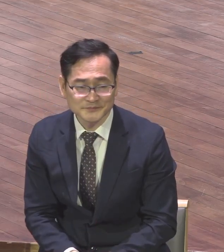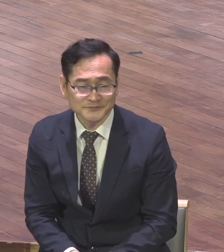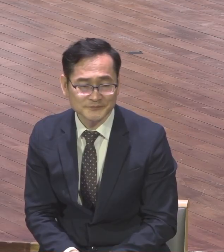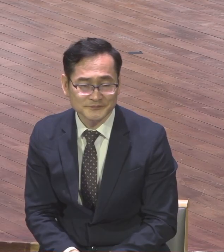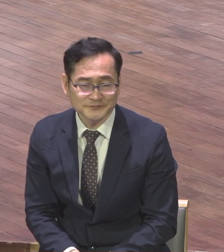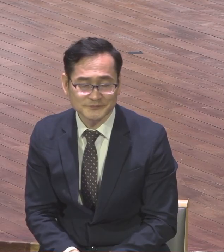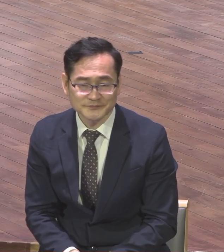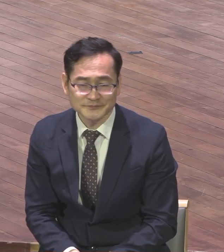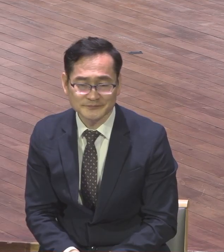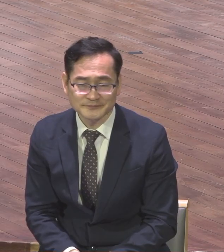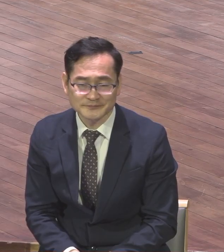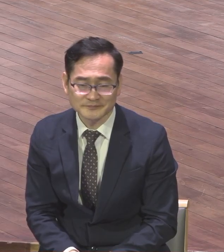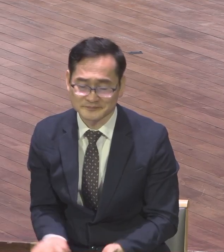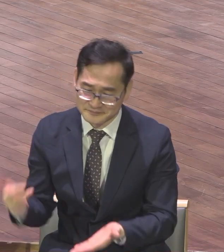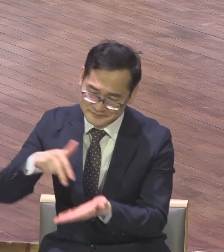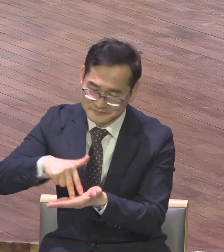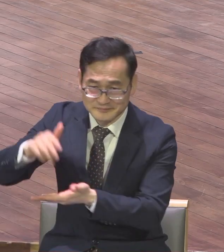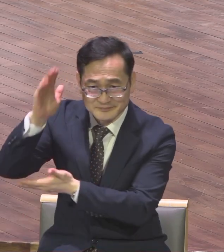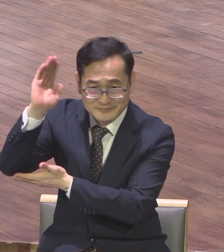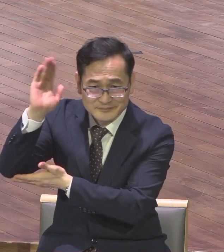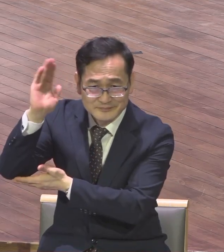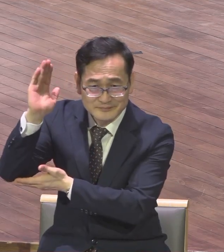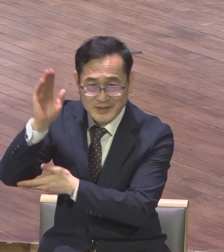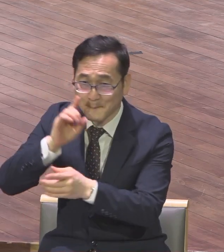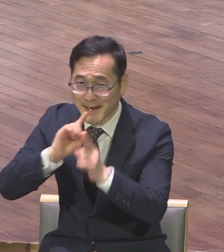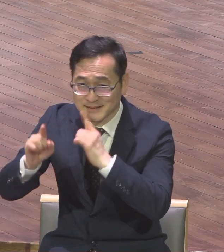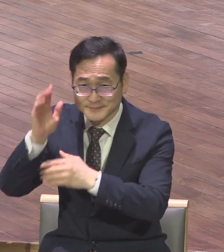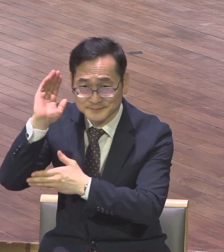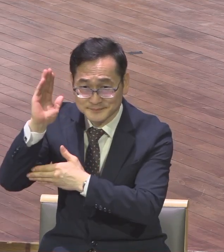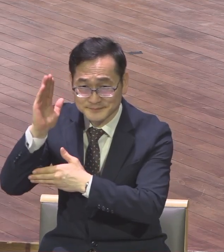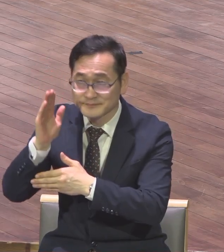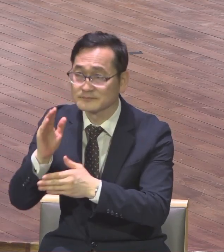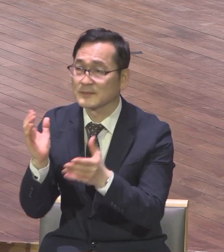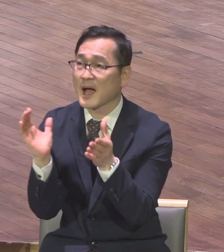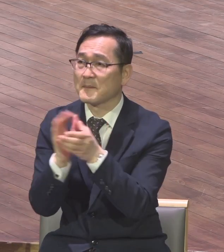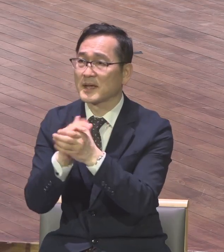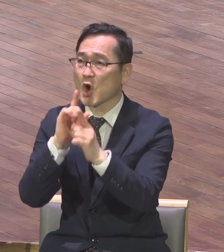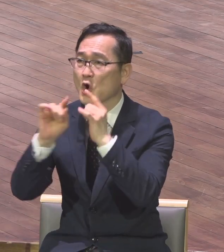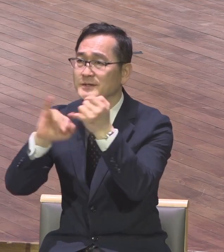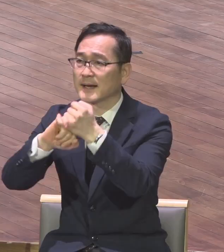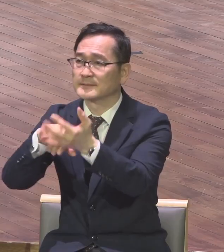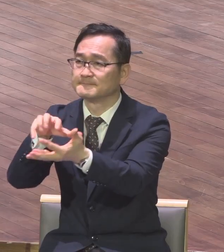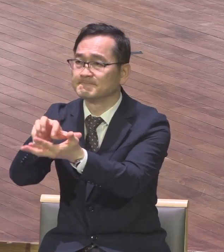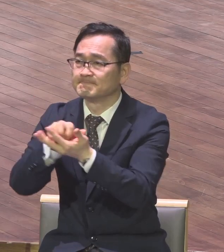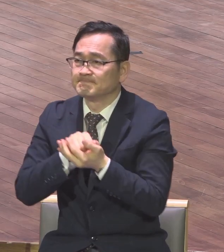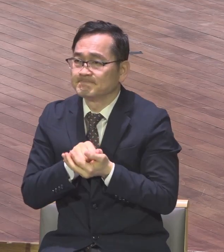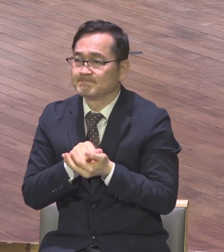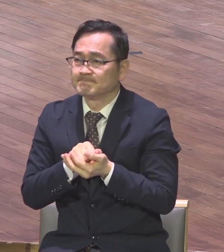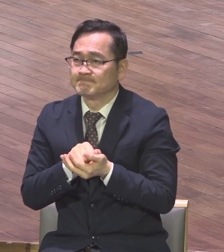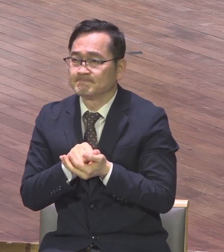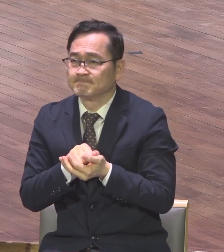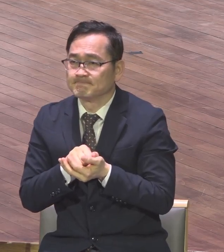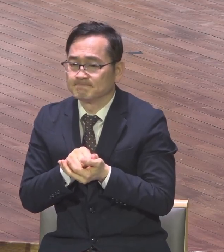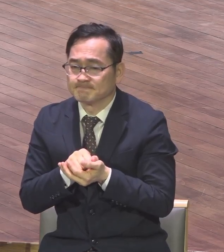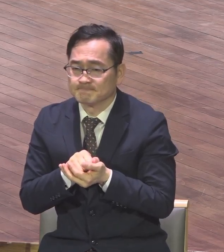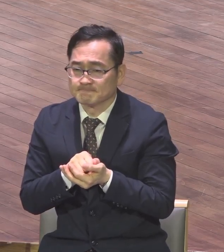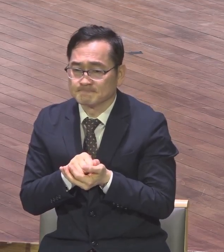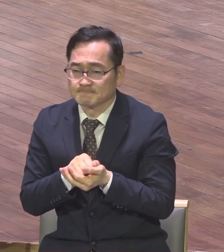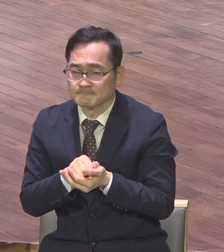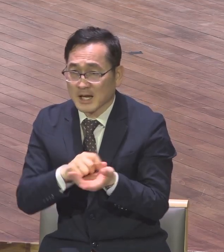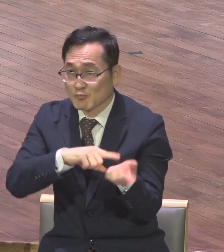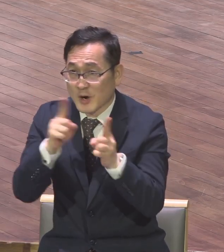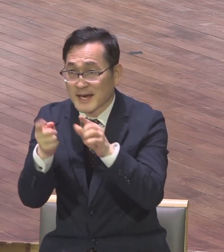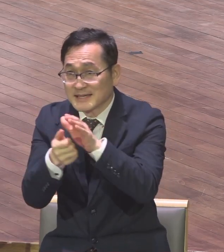강단에 선포되는 언약을 붙잡고 확실하게 성례 깃발을 꽂으면서 부활의 산소만